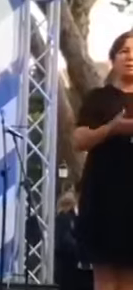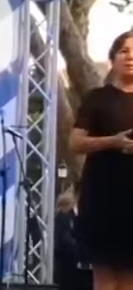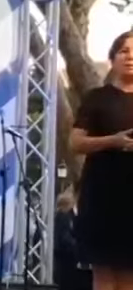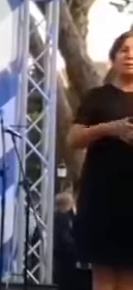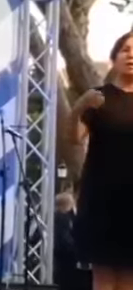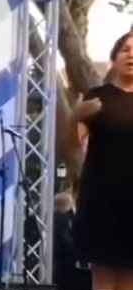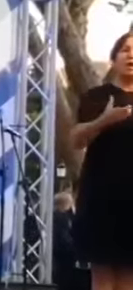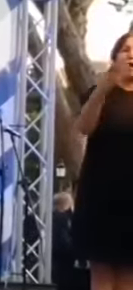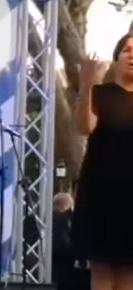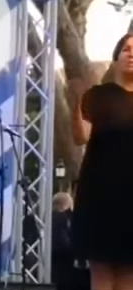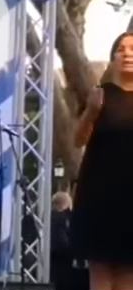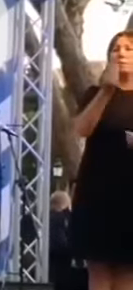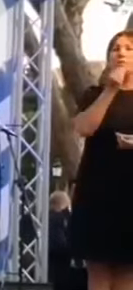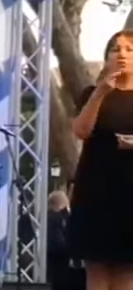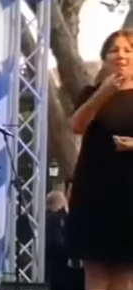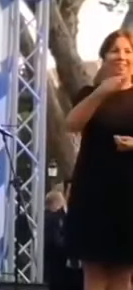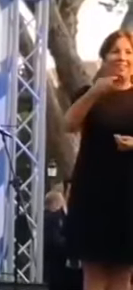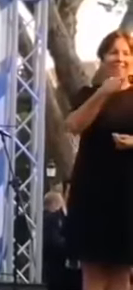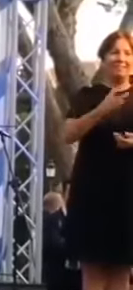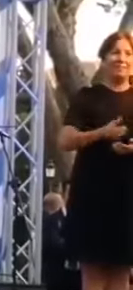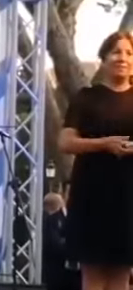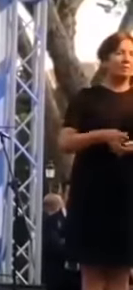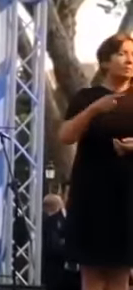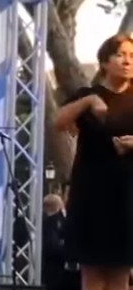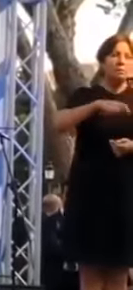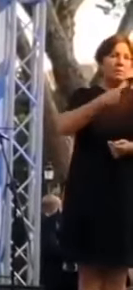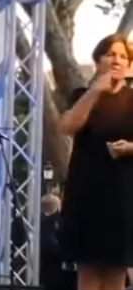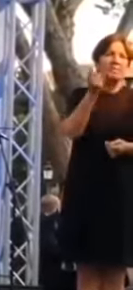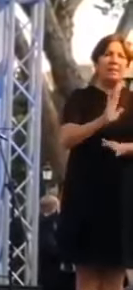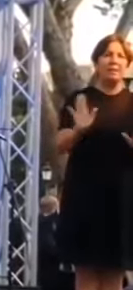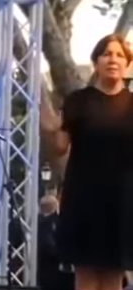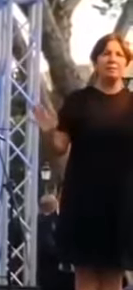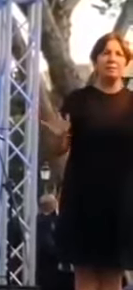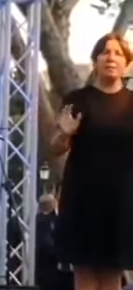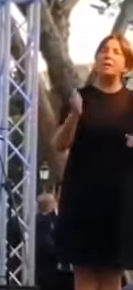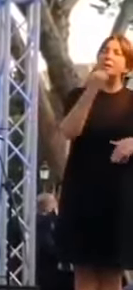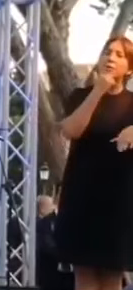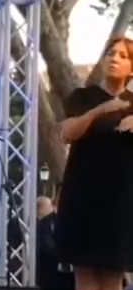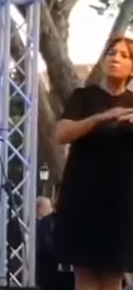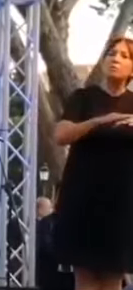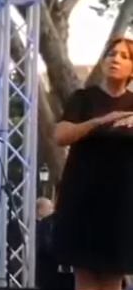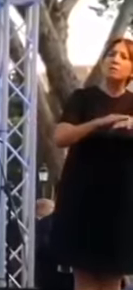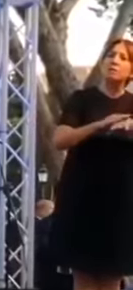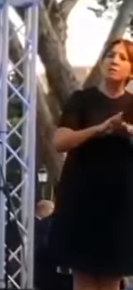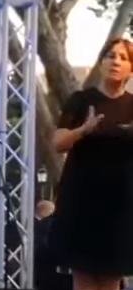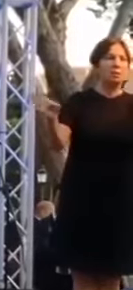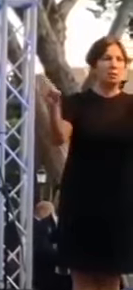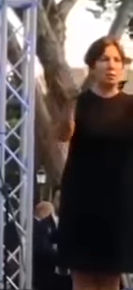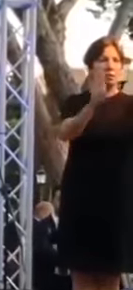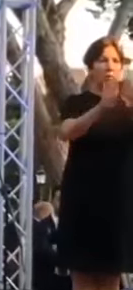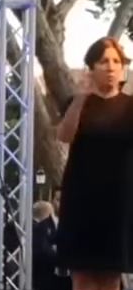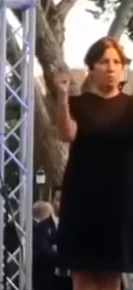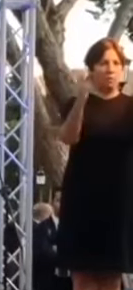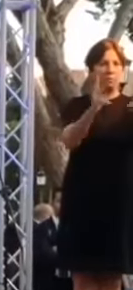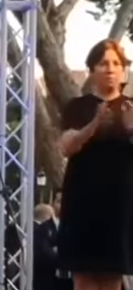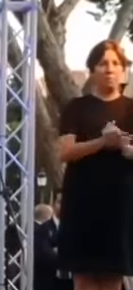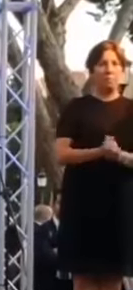a bere i cocktail e a mangiare le tartine, questo a noi non interessa. E tra l'altro, scusatemi e concludo